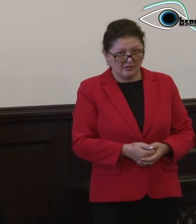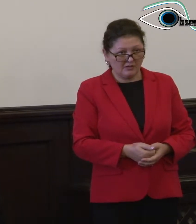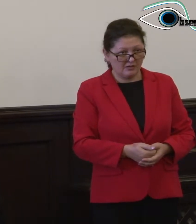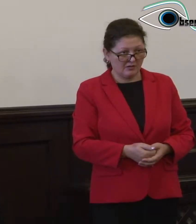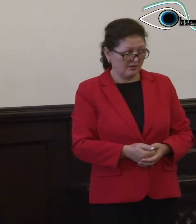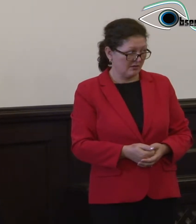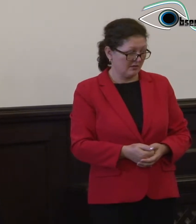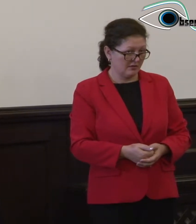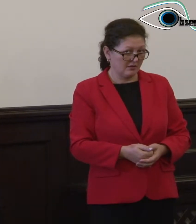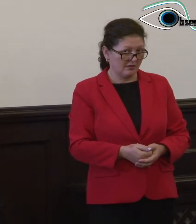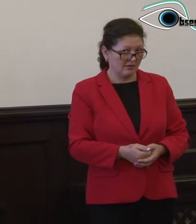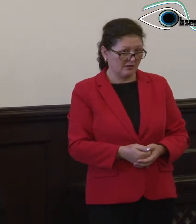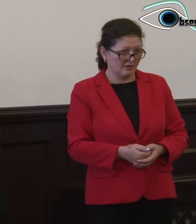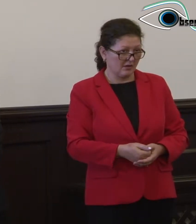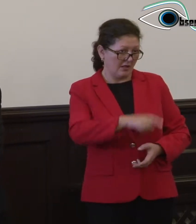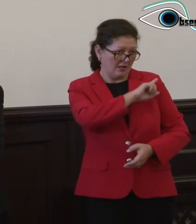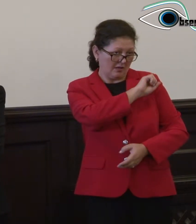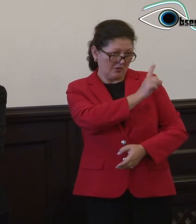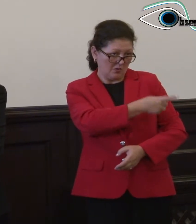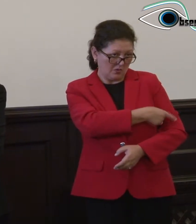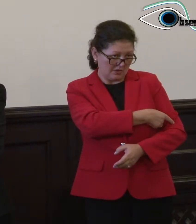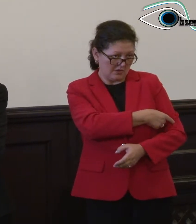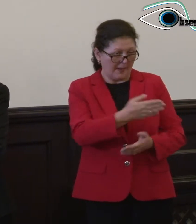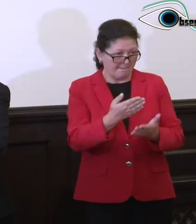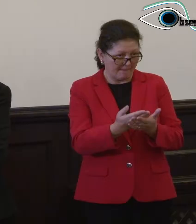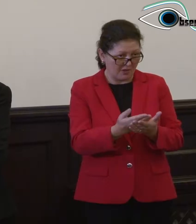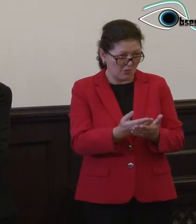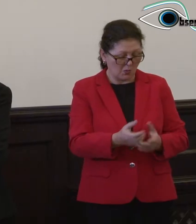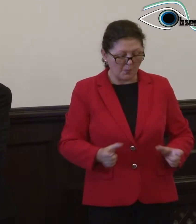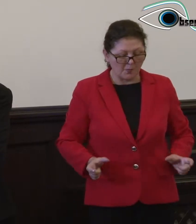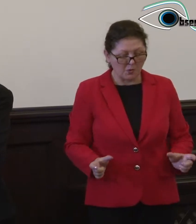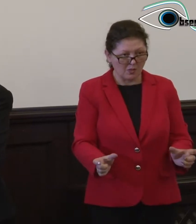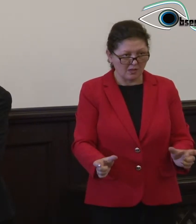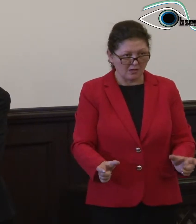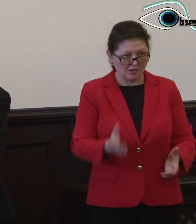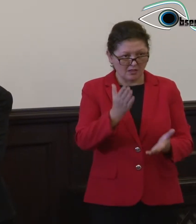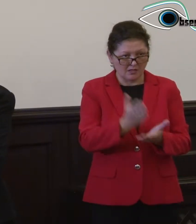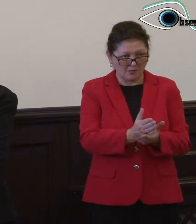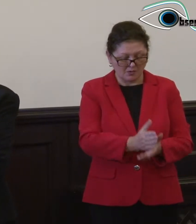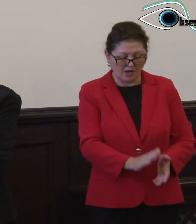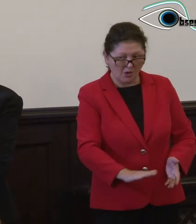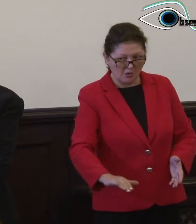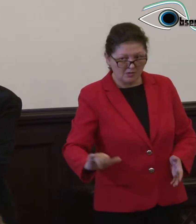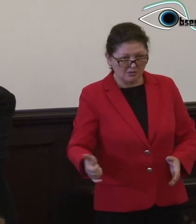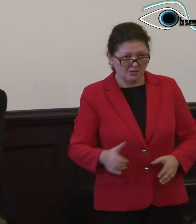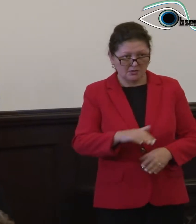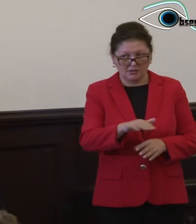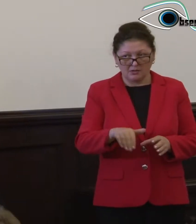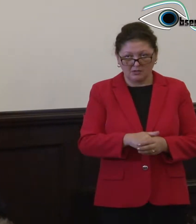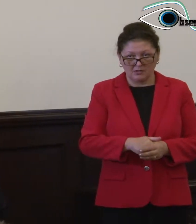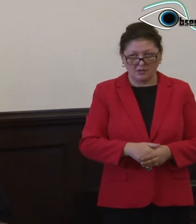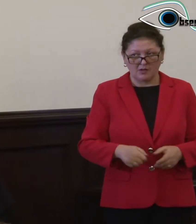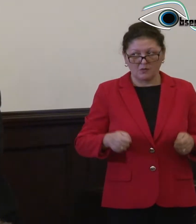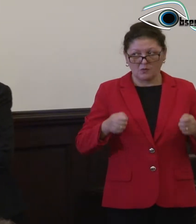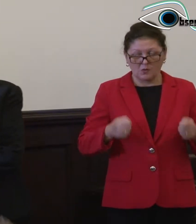din partea Autorității Naționale pentru Protecția Drepturilor Copilului și Adopție. Bine, doamna consilier Lița